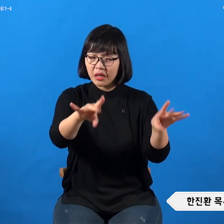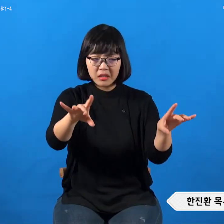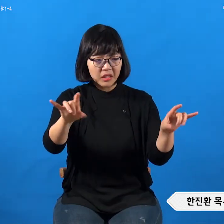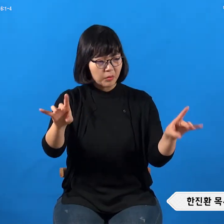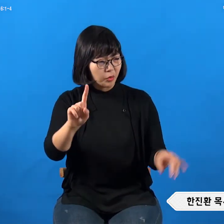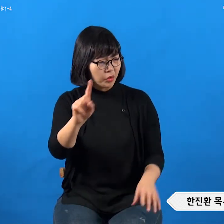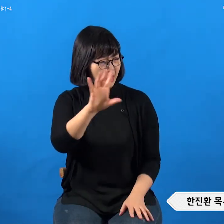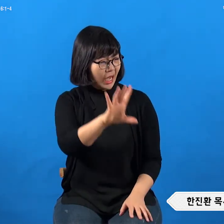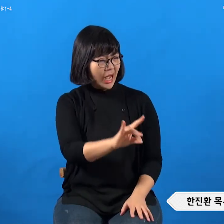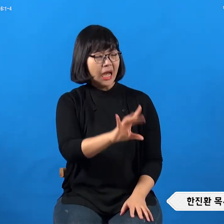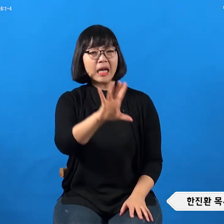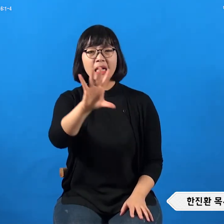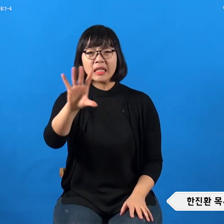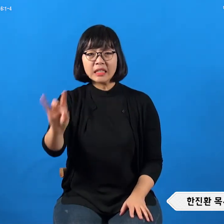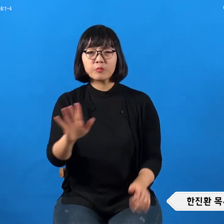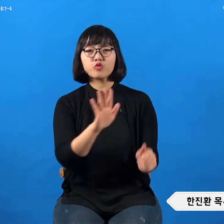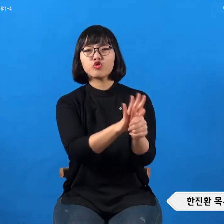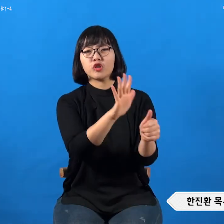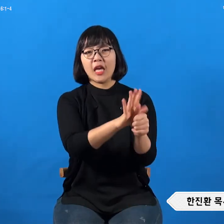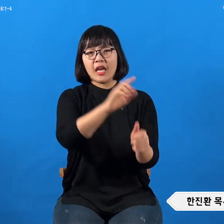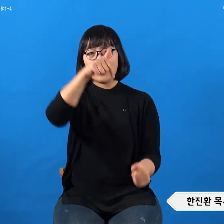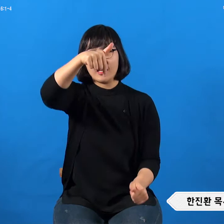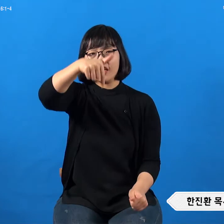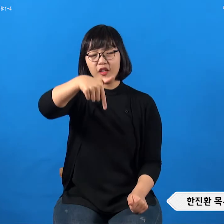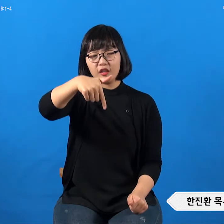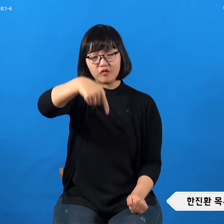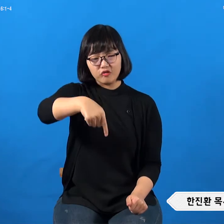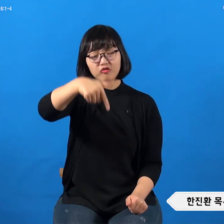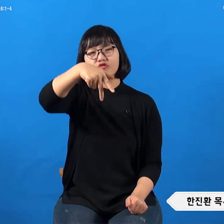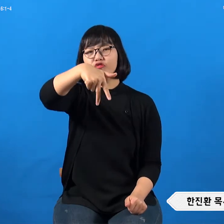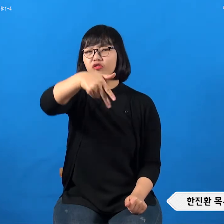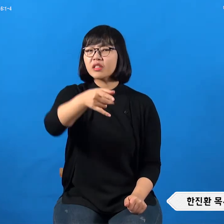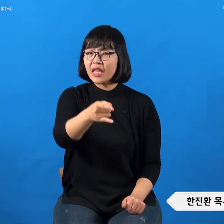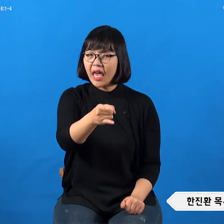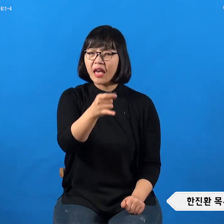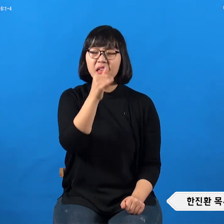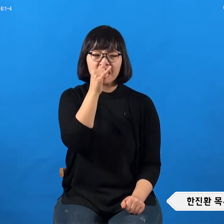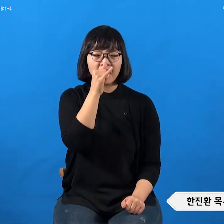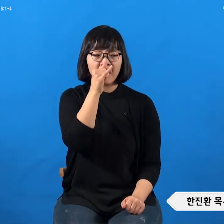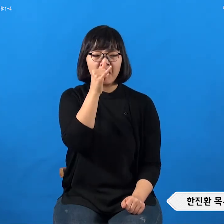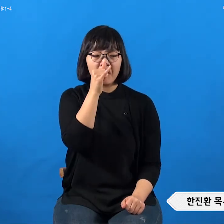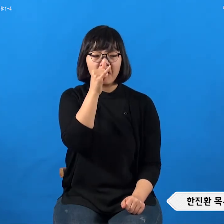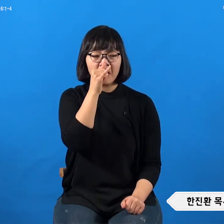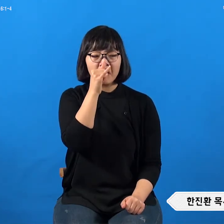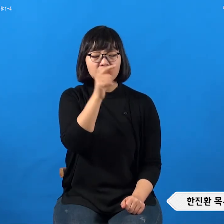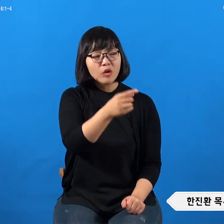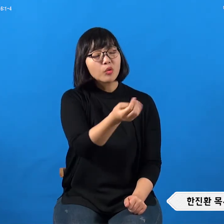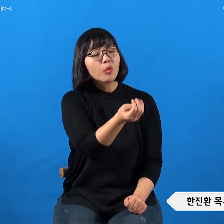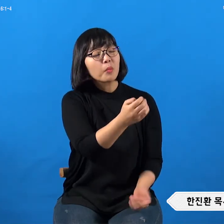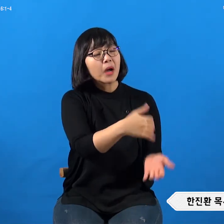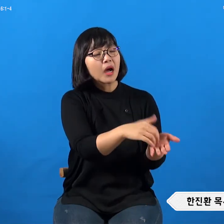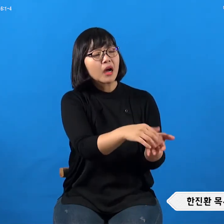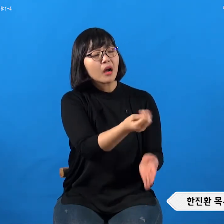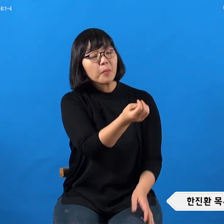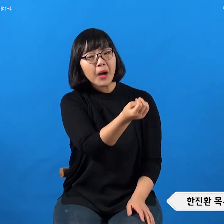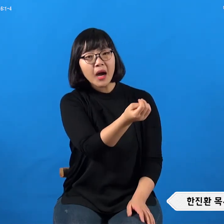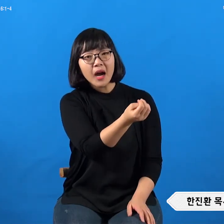간혹 구제 연보를 합니다. 한 번씩 간혹 하는 구제 연보라도 액수로 치면